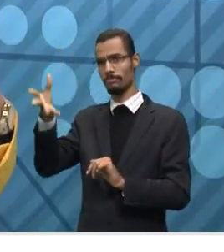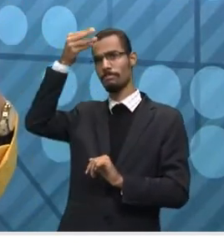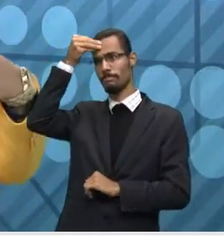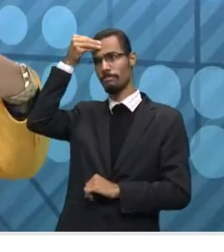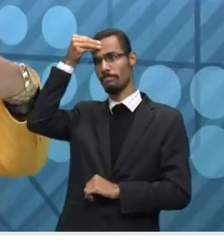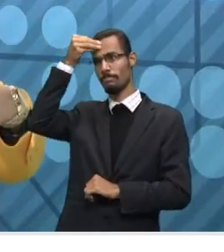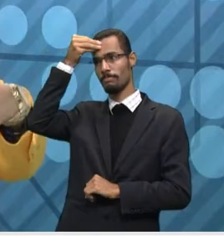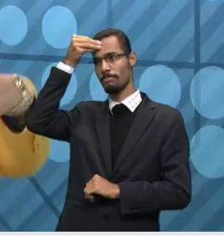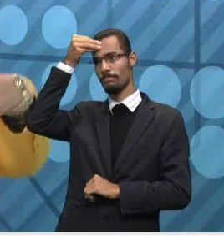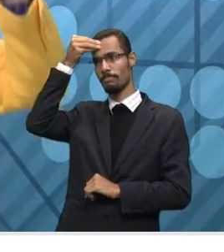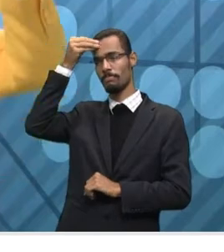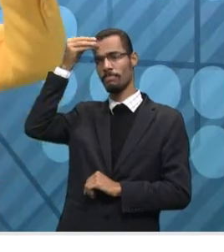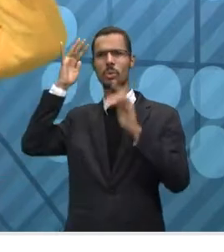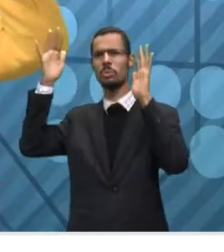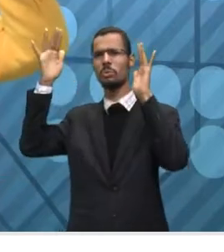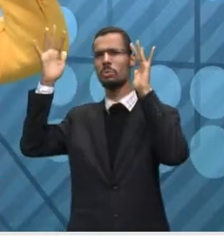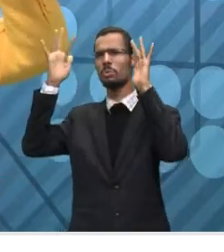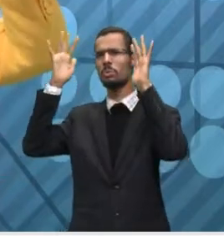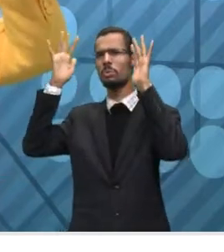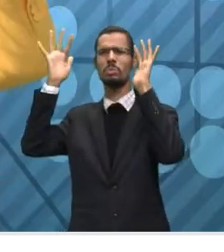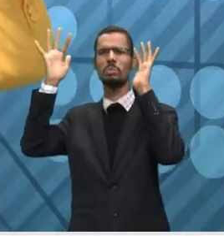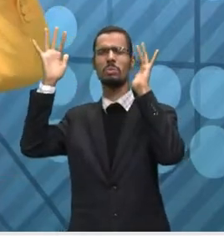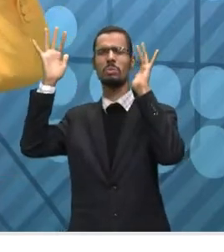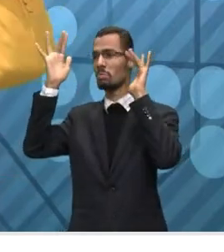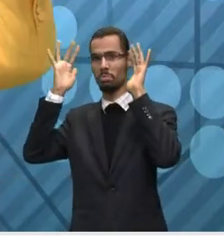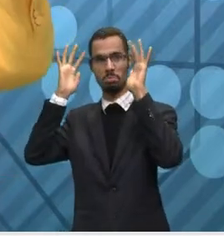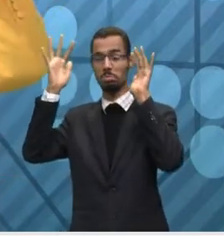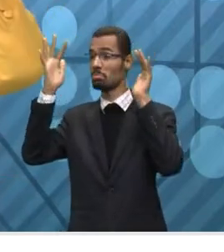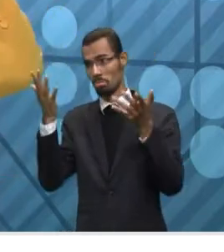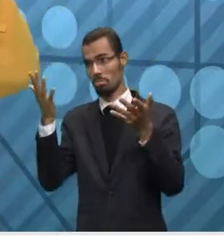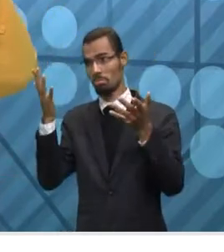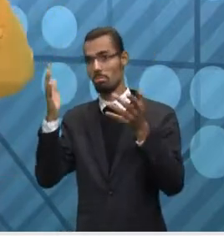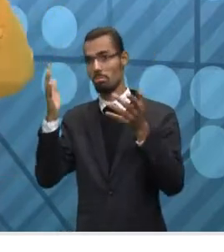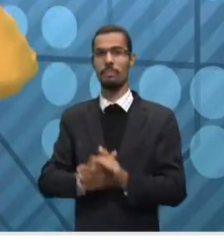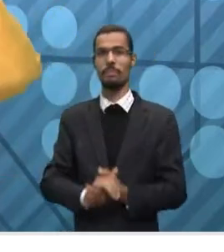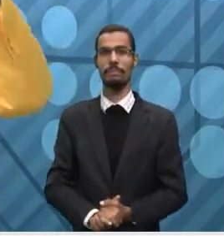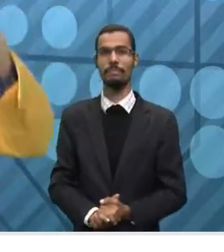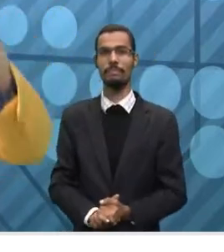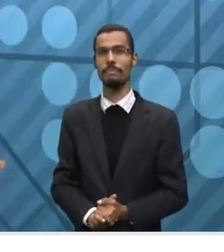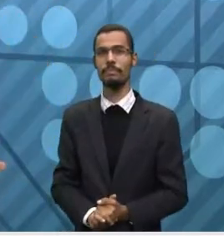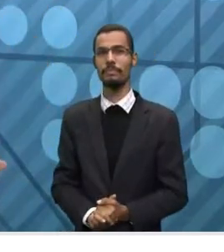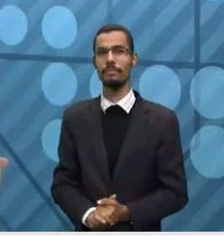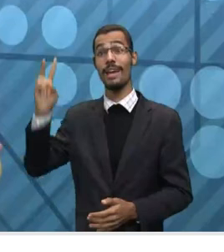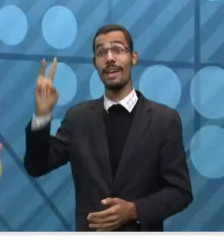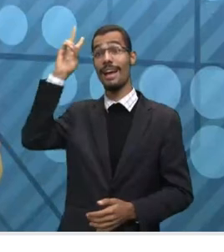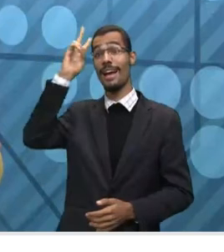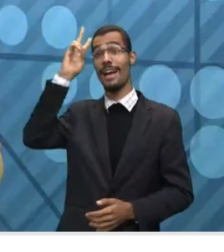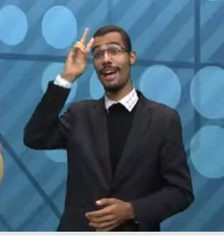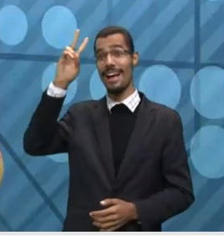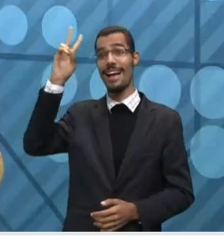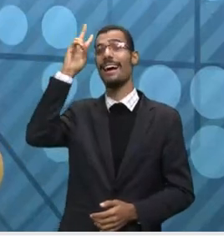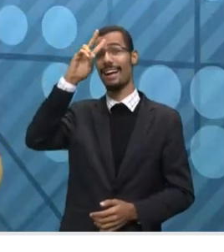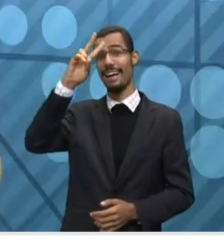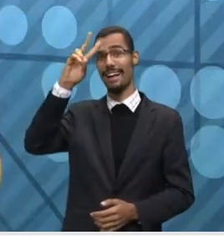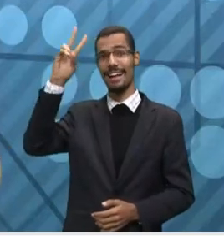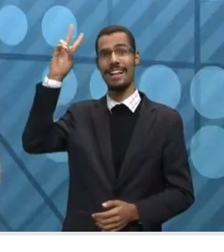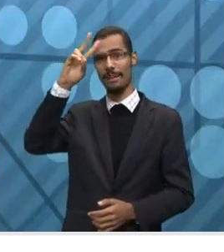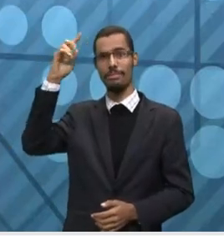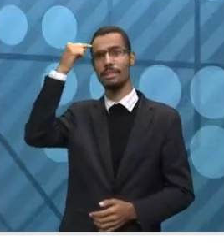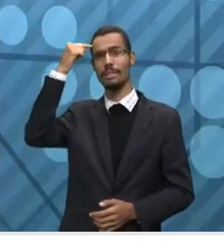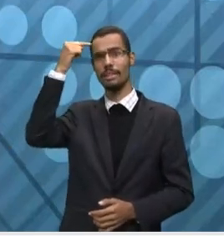testa. Distraído, pode ser com as duas mãos. Distraído, certo? E lembrar, também região de